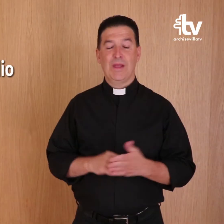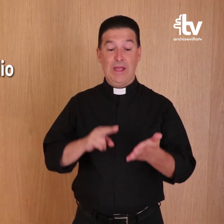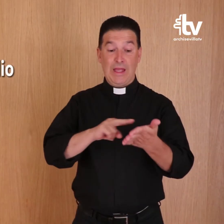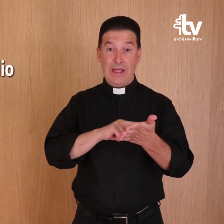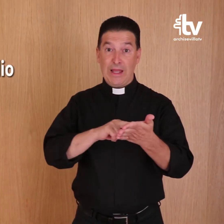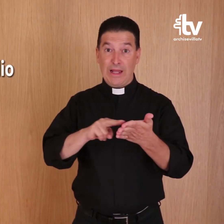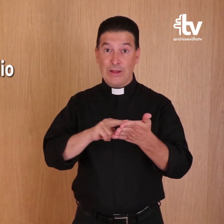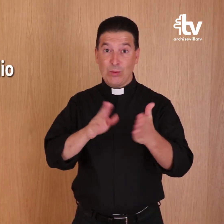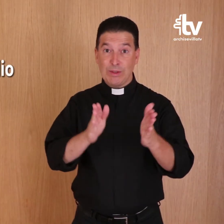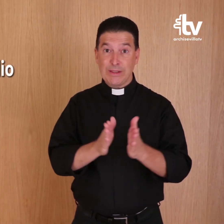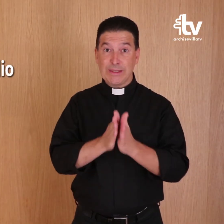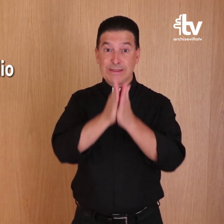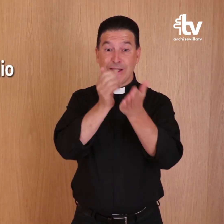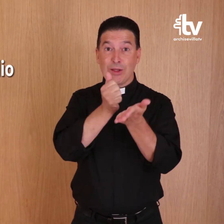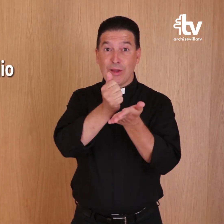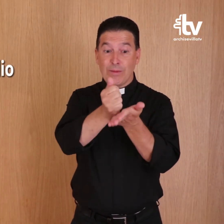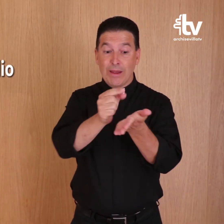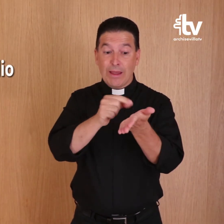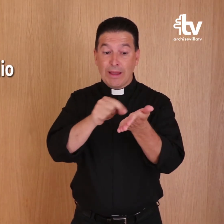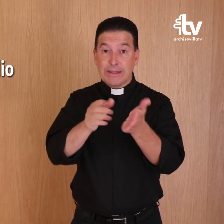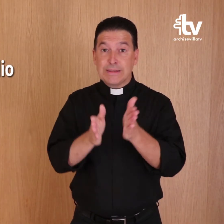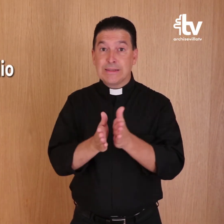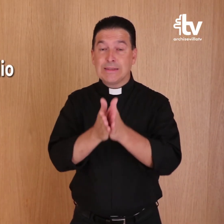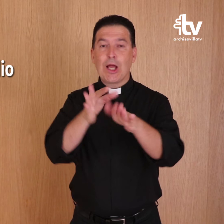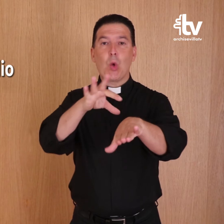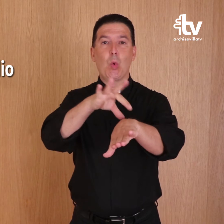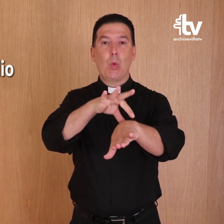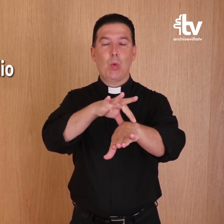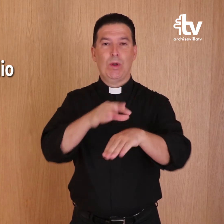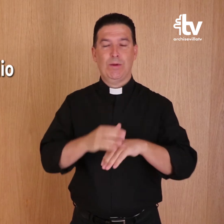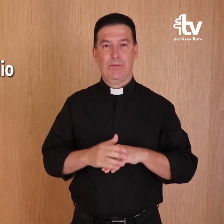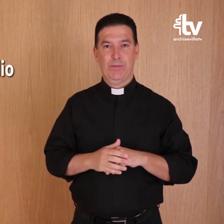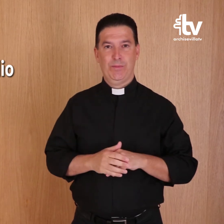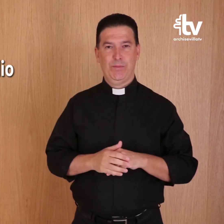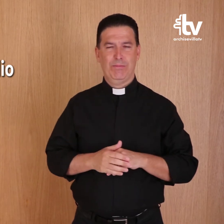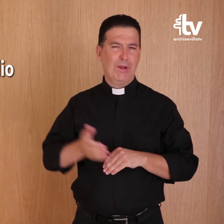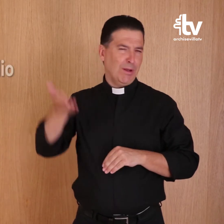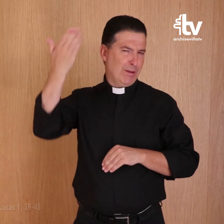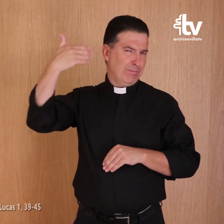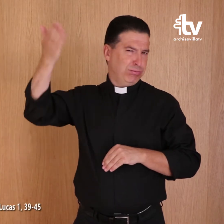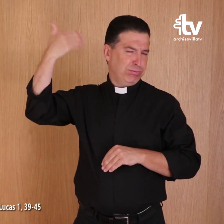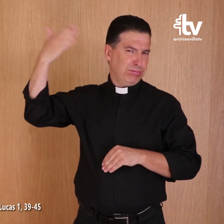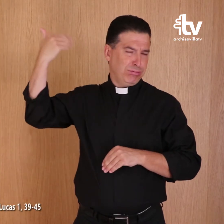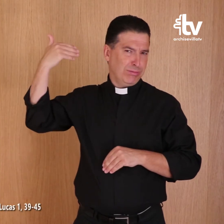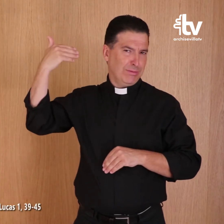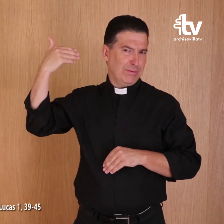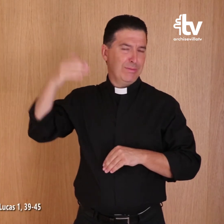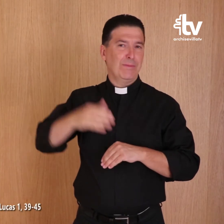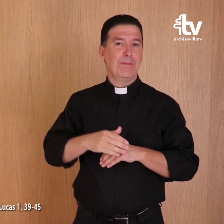Lectura del Santo Evangelio según San Lucas En aquellos mismos